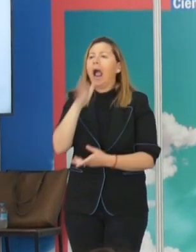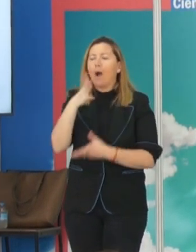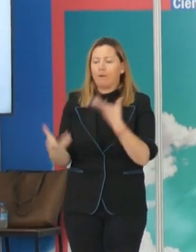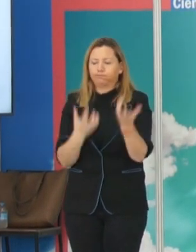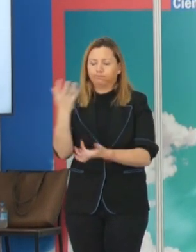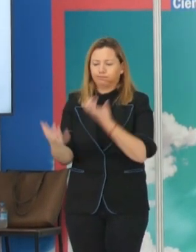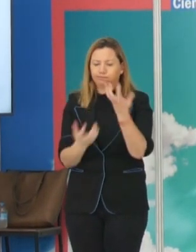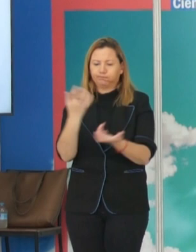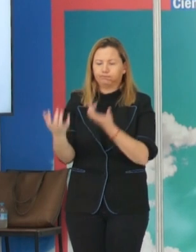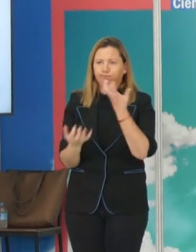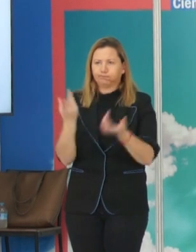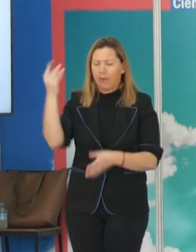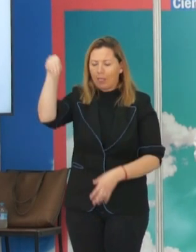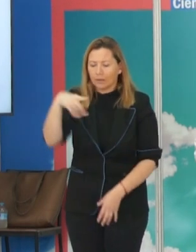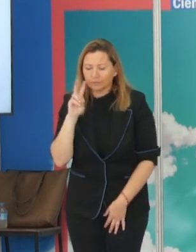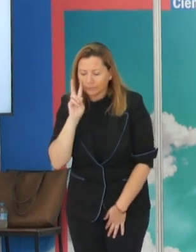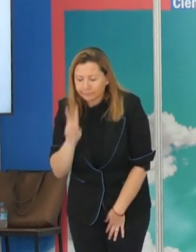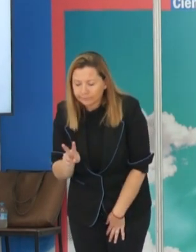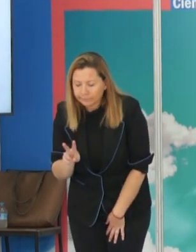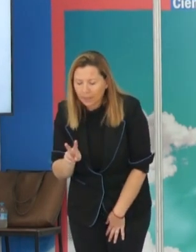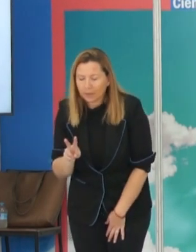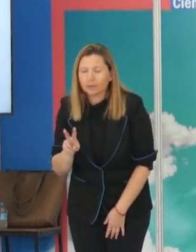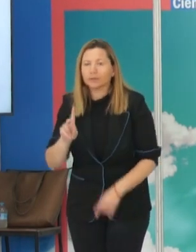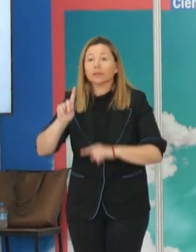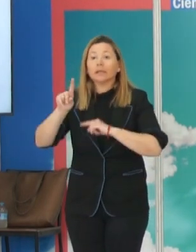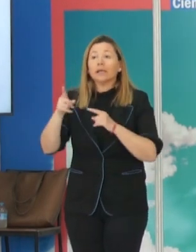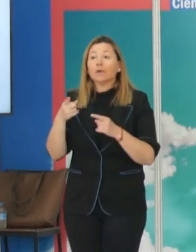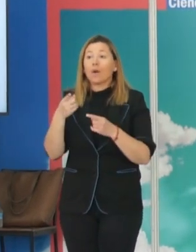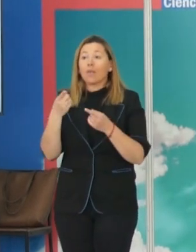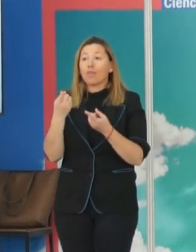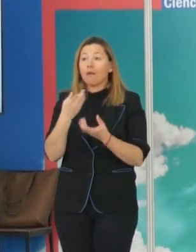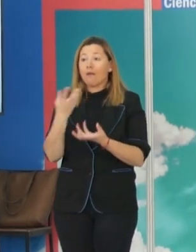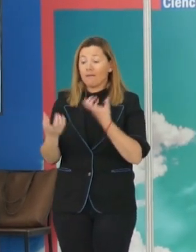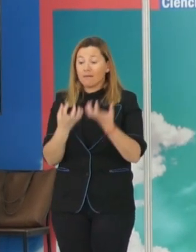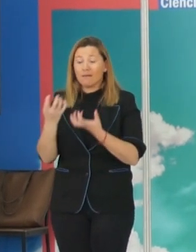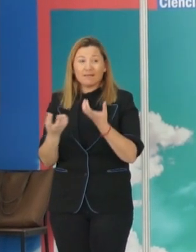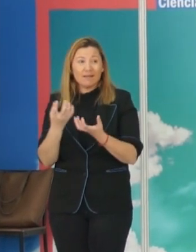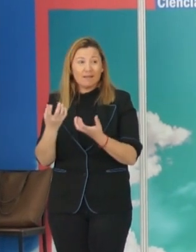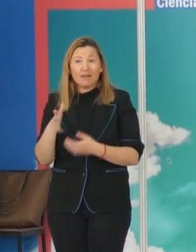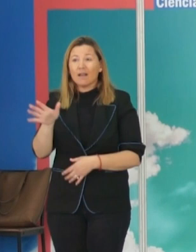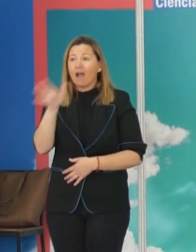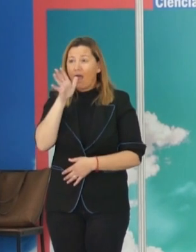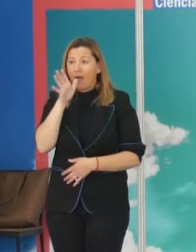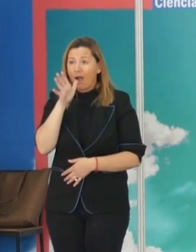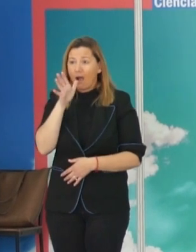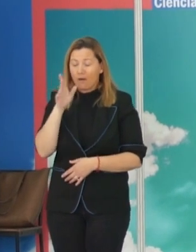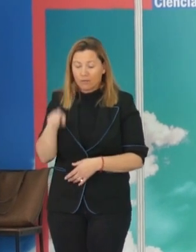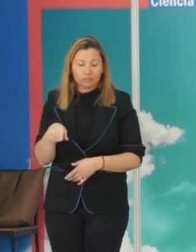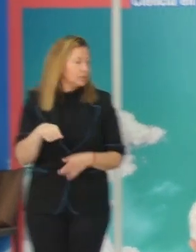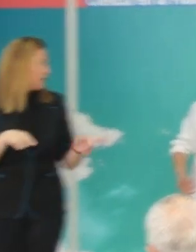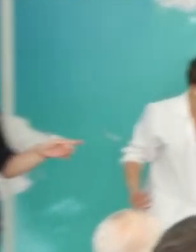dejáis ahí un ratito que salga el extracto de la col y luego este es sosa, que puede ser